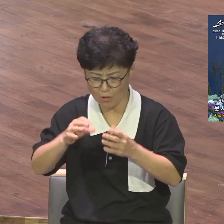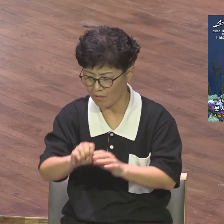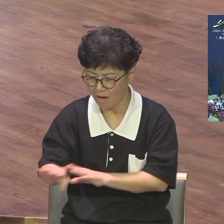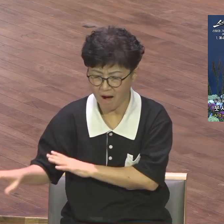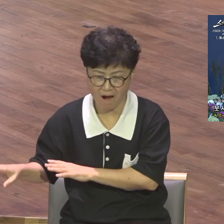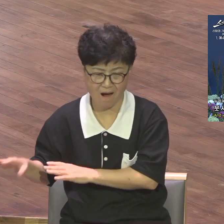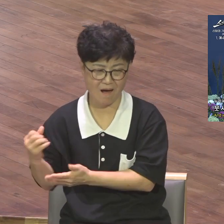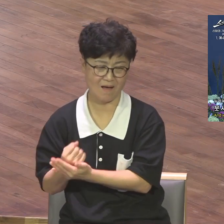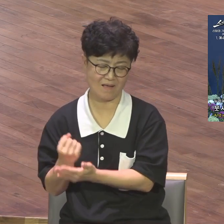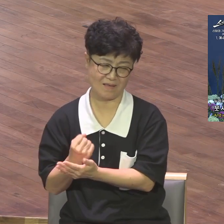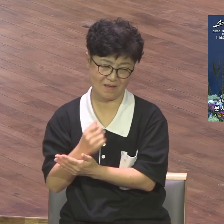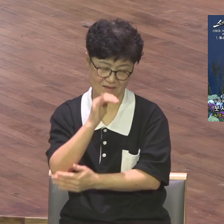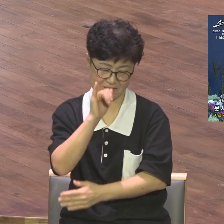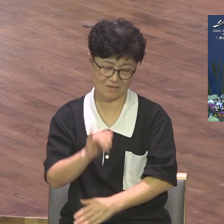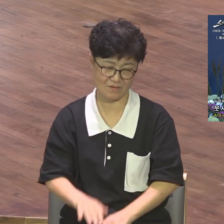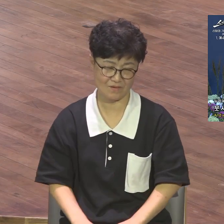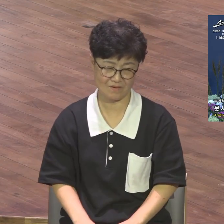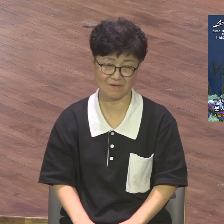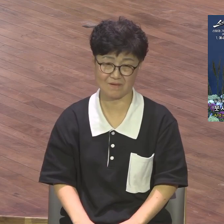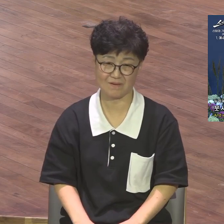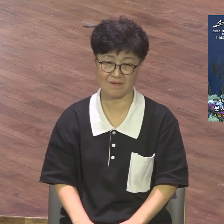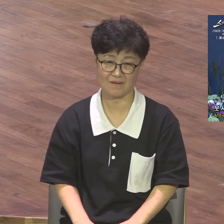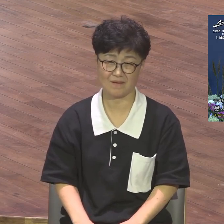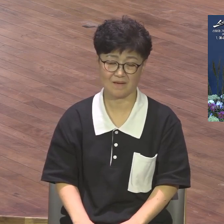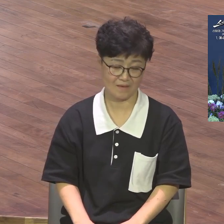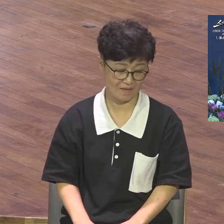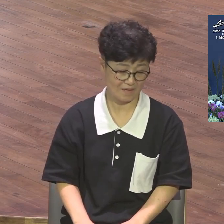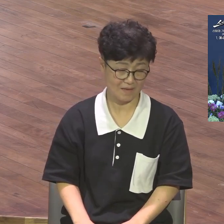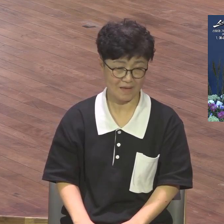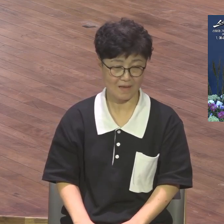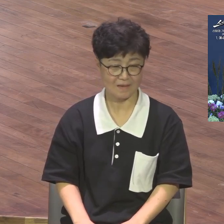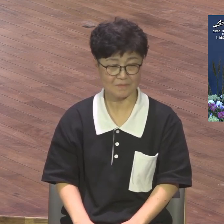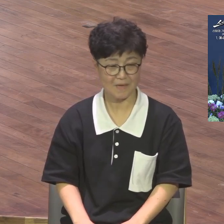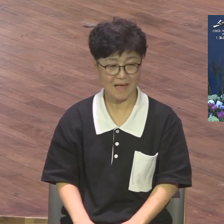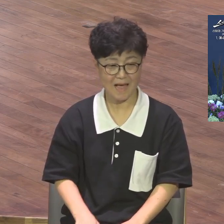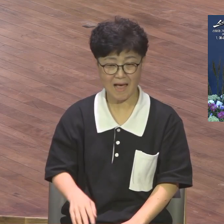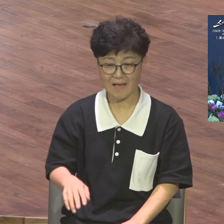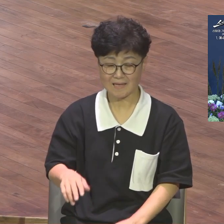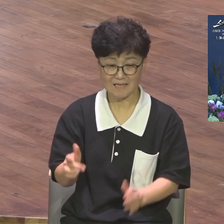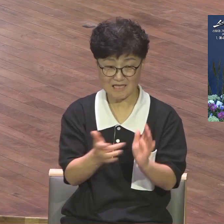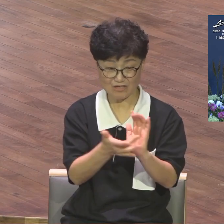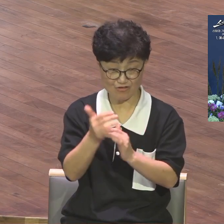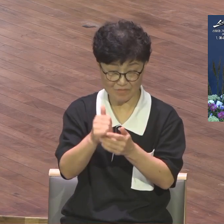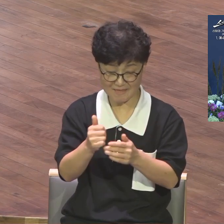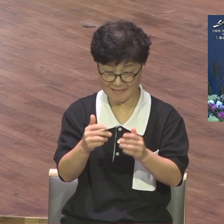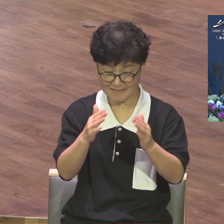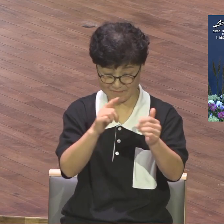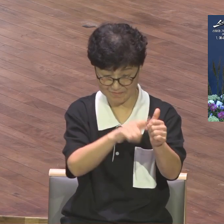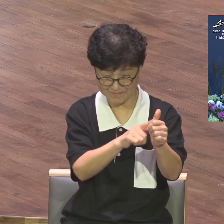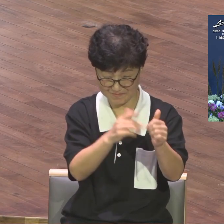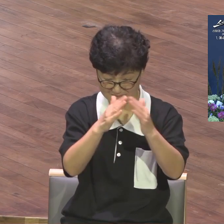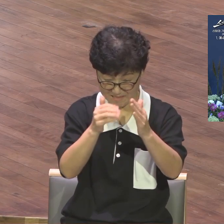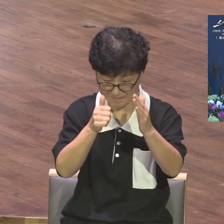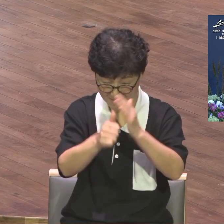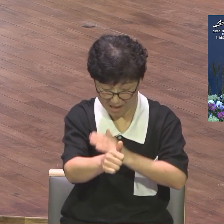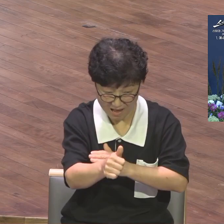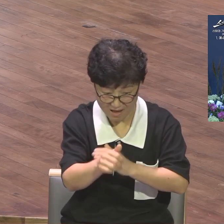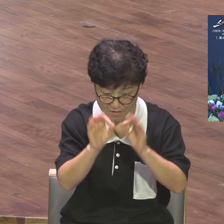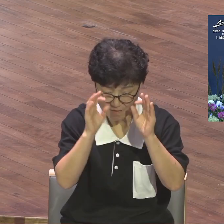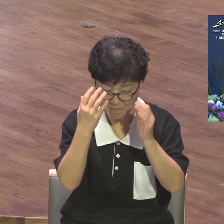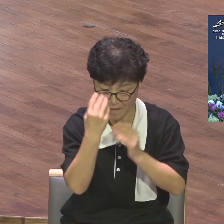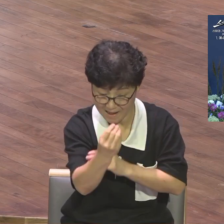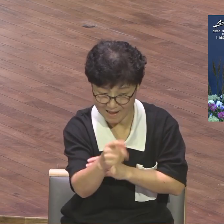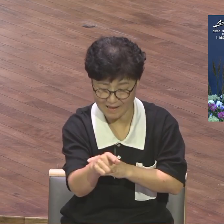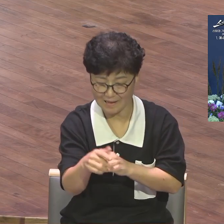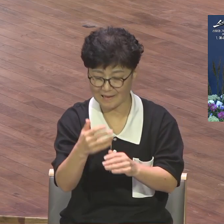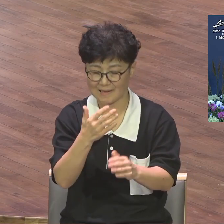유하러 들어갔도다더라. 삭개오의 기쁨과 달리 무사람들이 수군거리기 시작하는 겁니다. 자신들의 들보는 보지 못하고 삭개오의